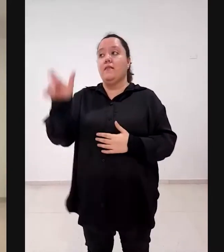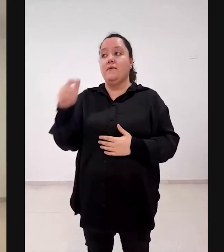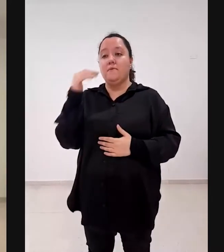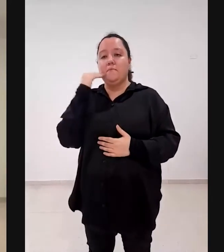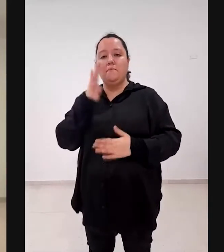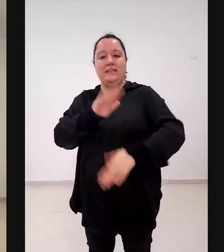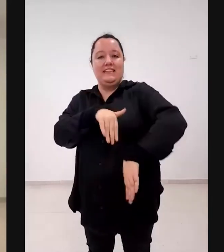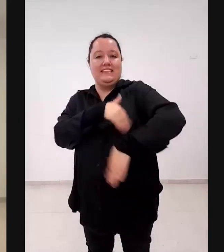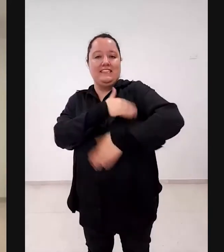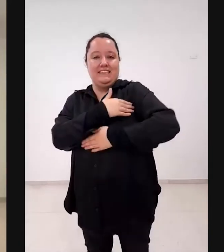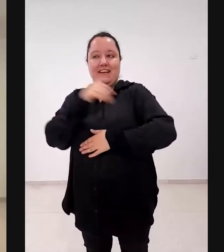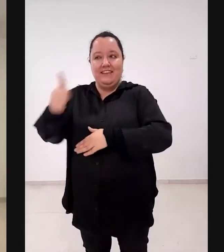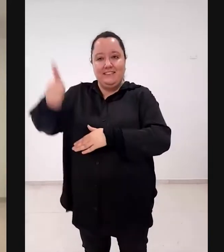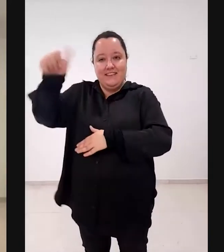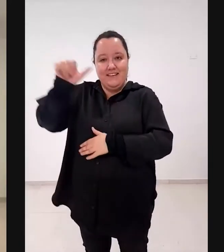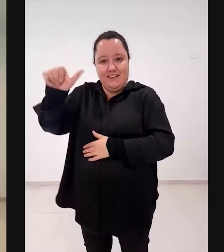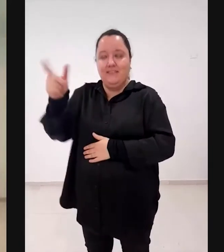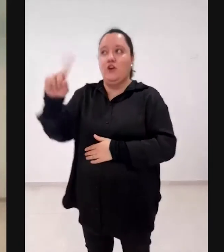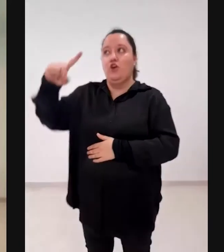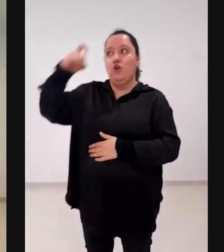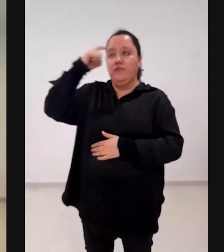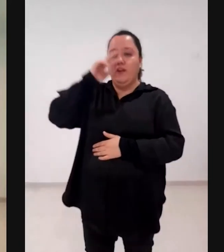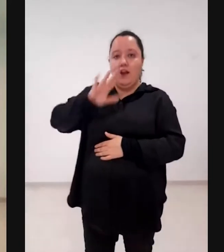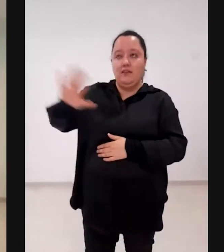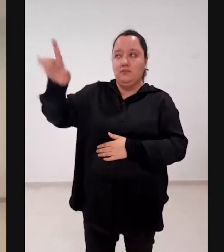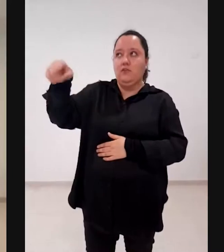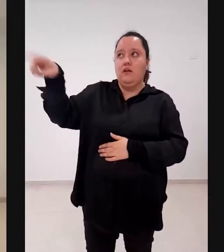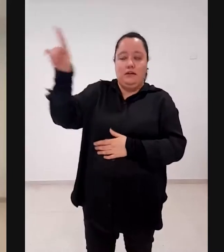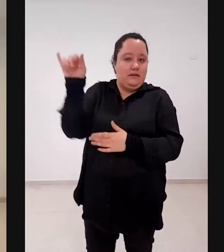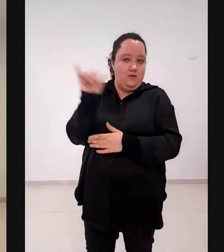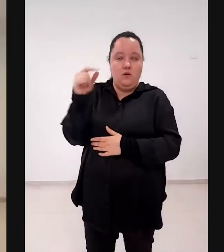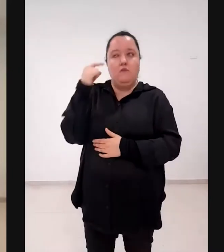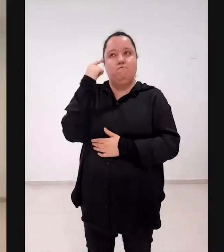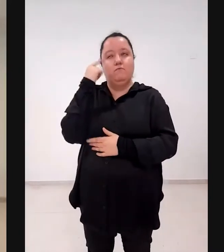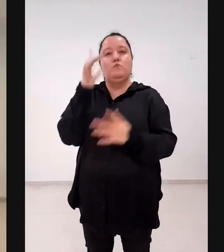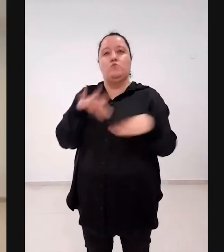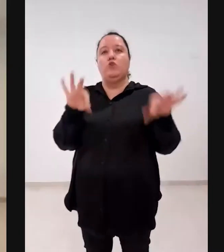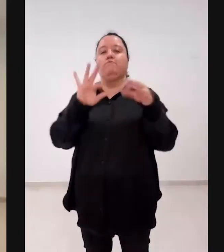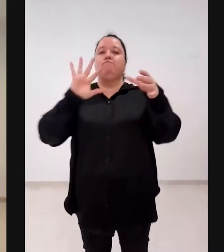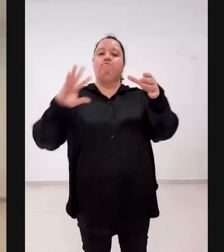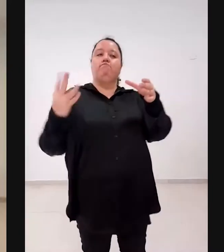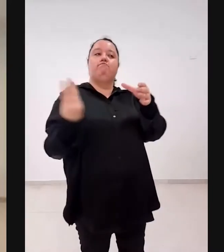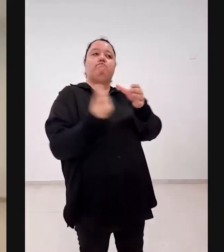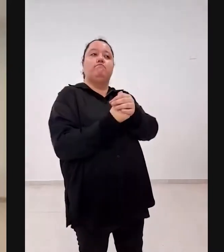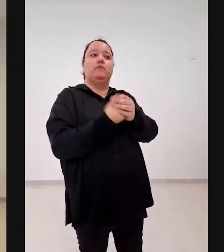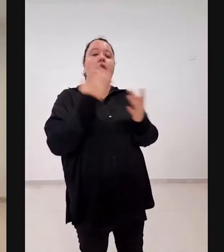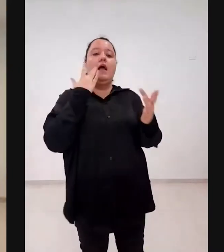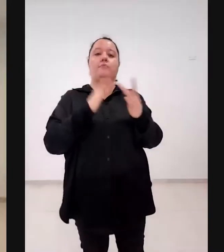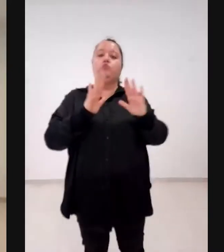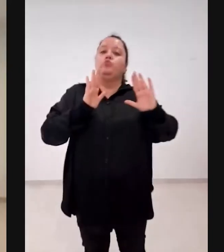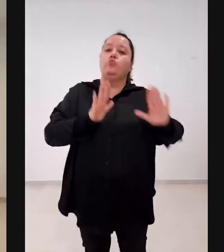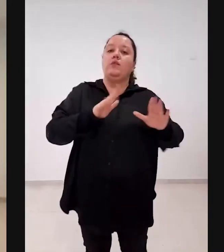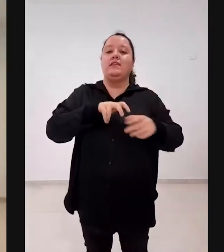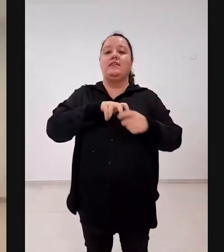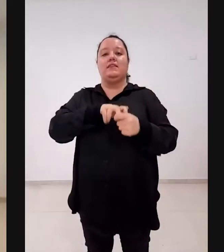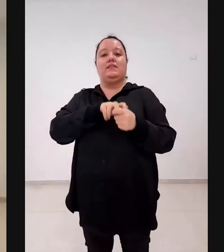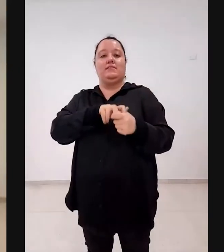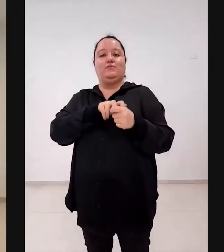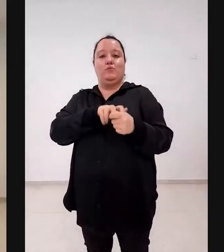de la importancia del juicio el sector transporte